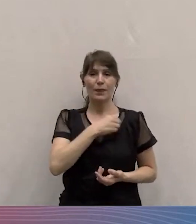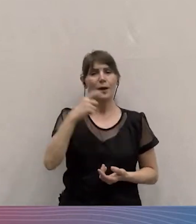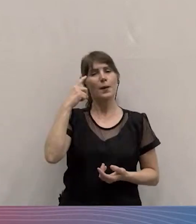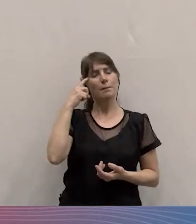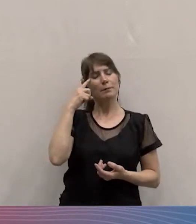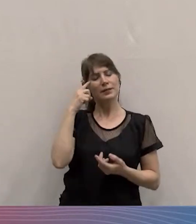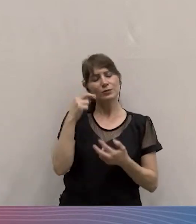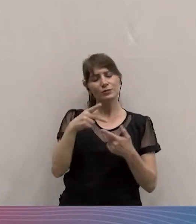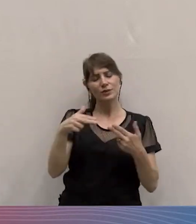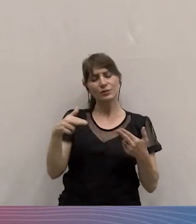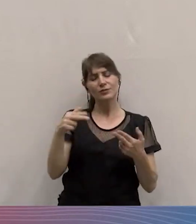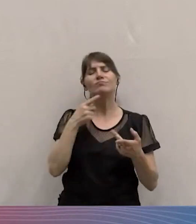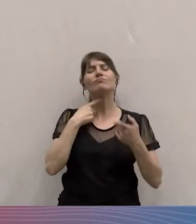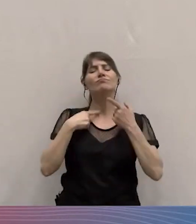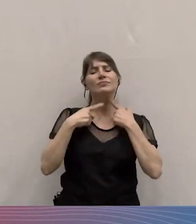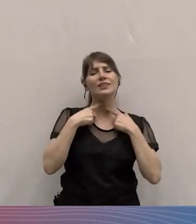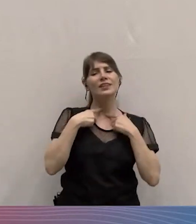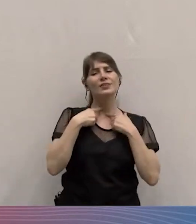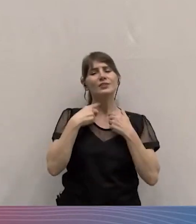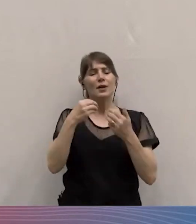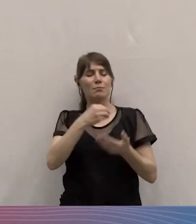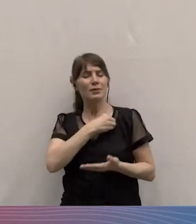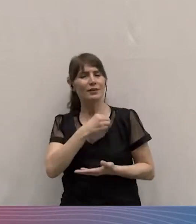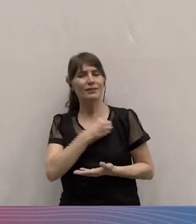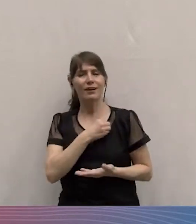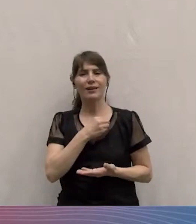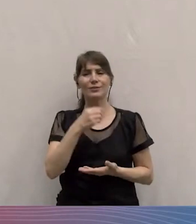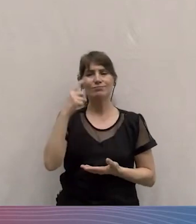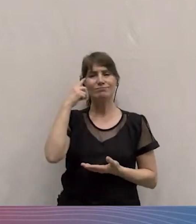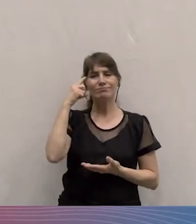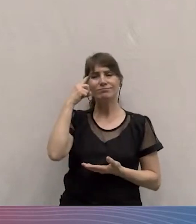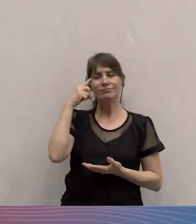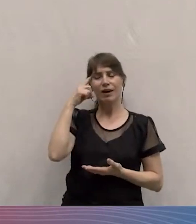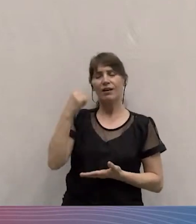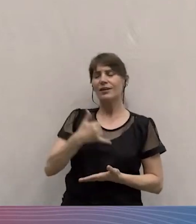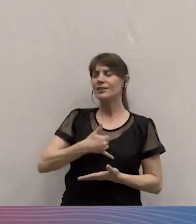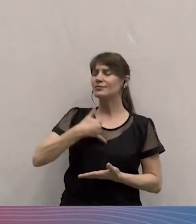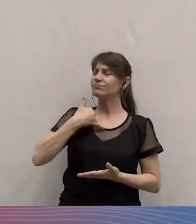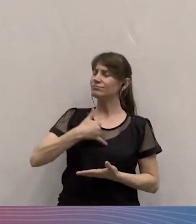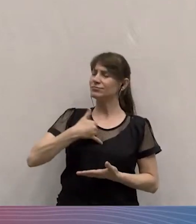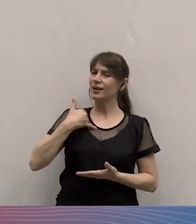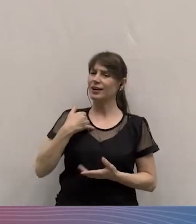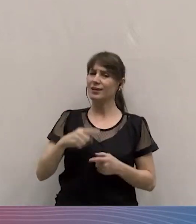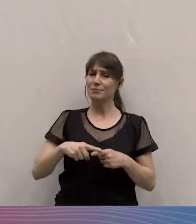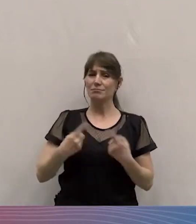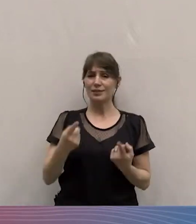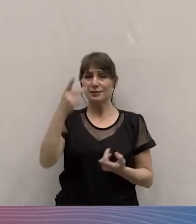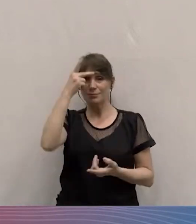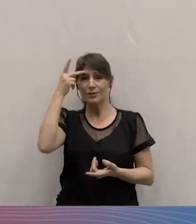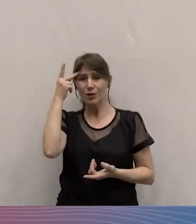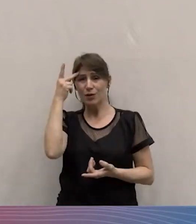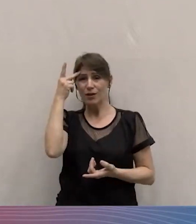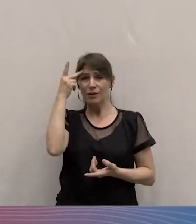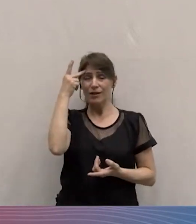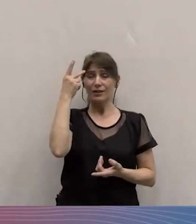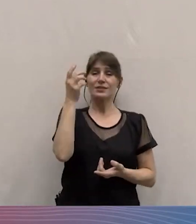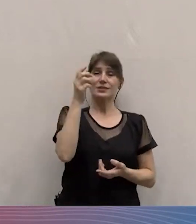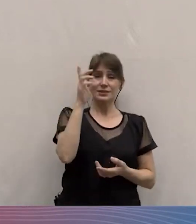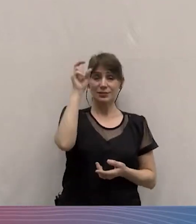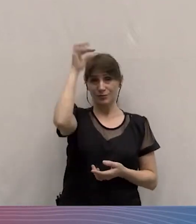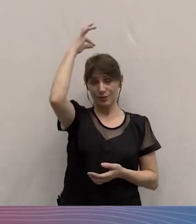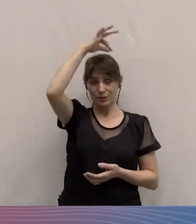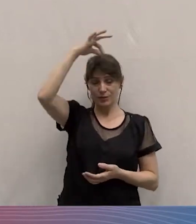pensam das coisas da carne. Veja a vaidade dos pensamentos. Mas os que se inclinam para o